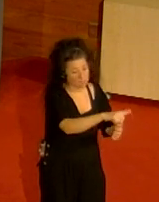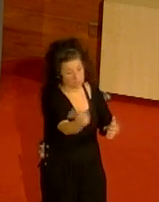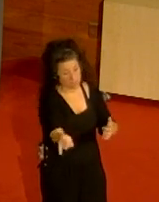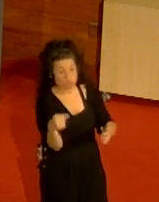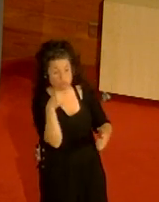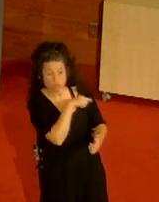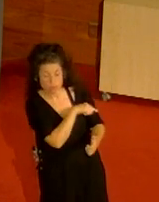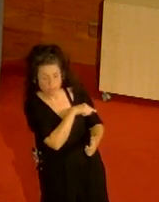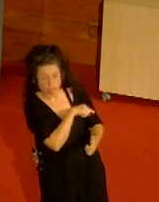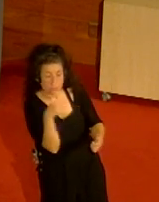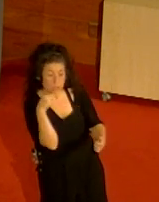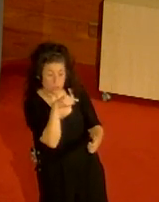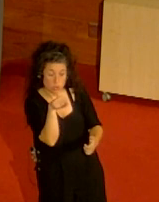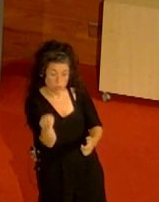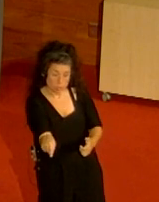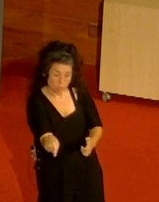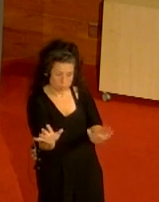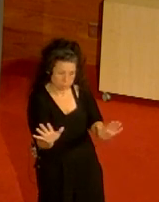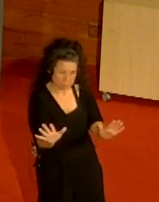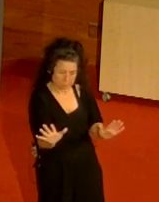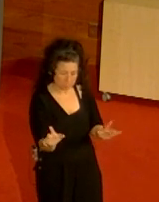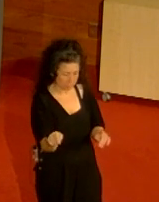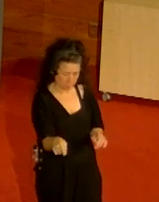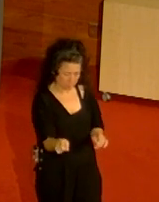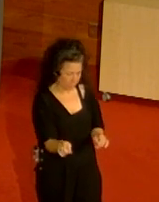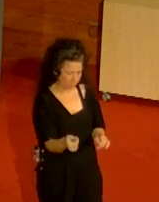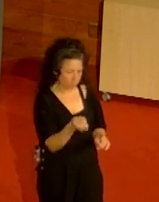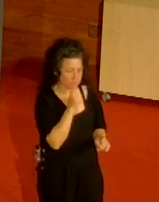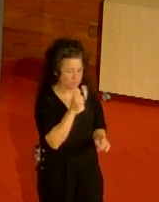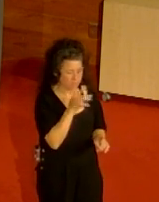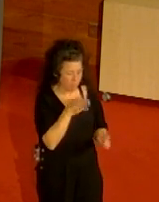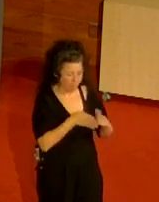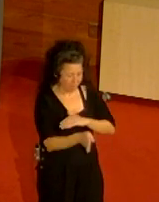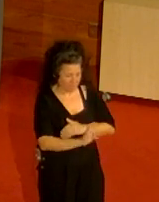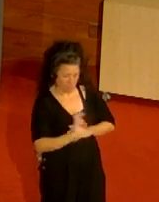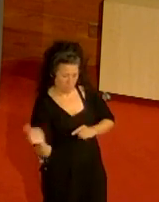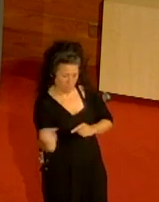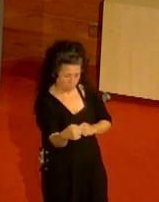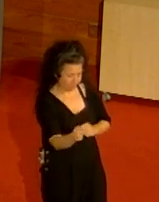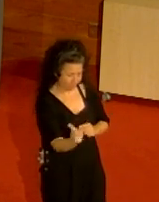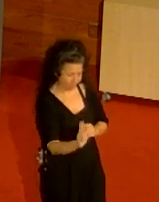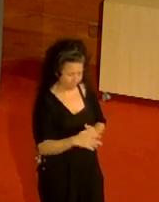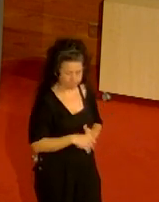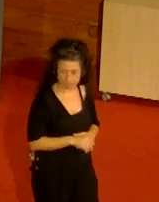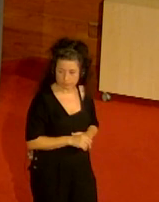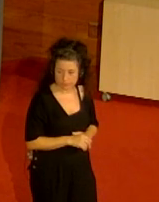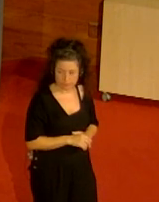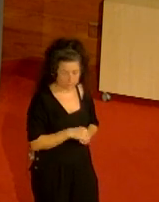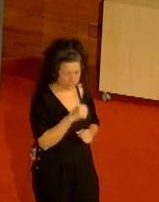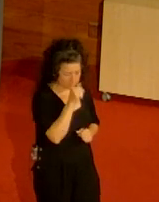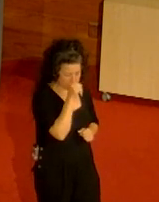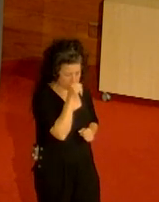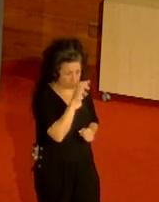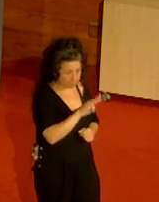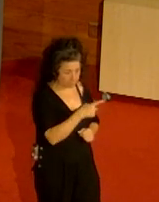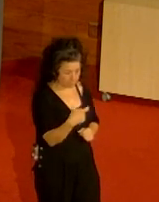que muy pocos occidentales van por el otro lado. Consiguen acceso por el otro lado. ¿No? Y después sobre Pablo González,